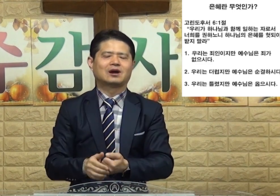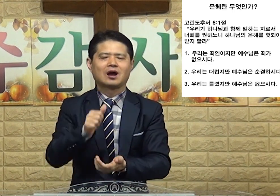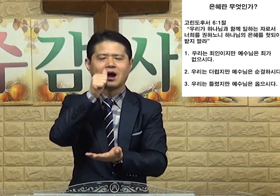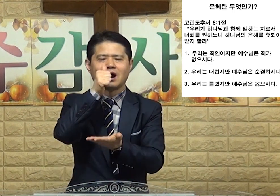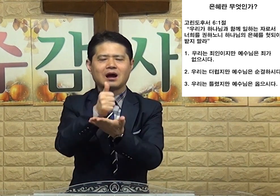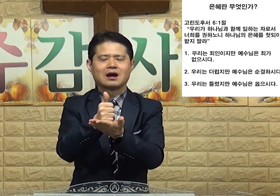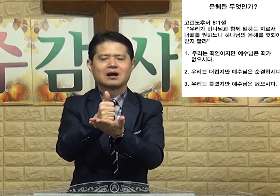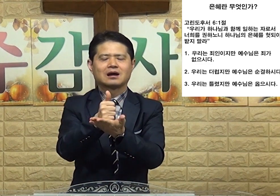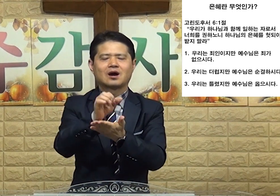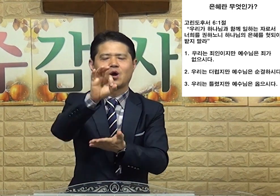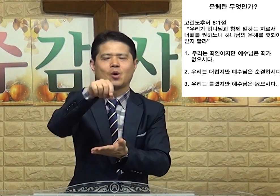때문에 그렇습니다.